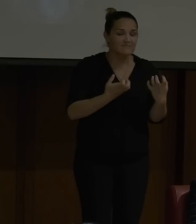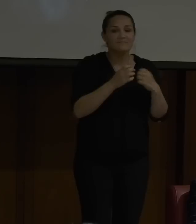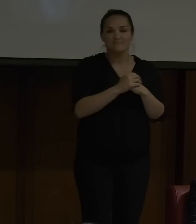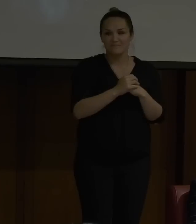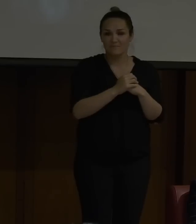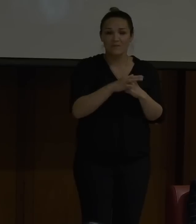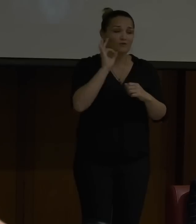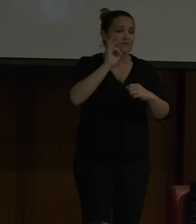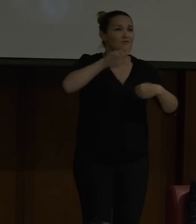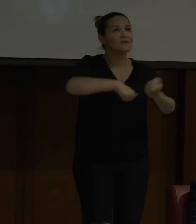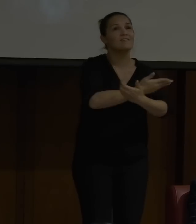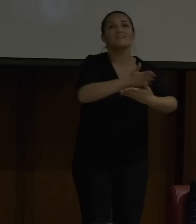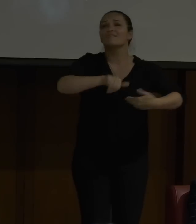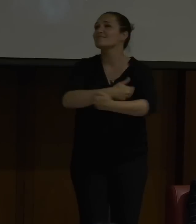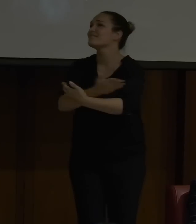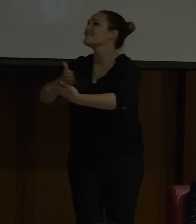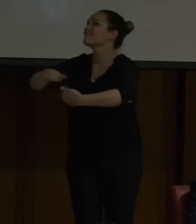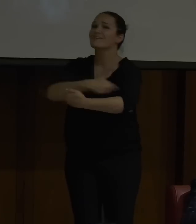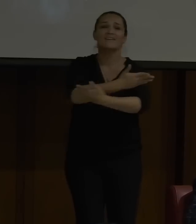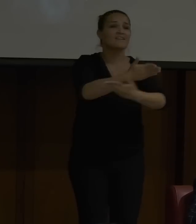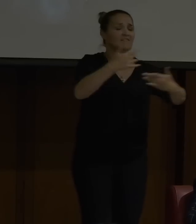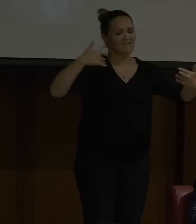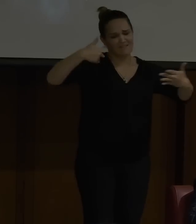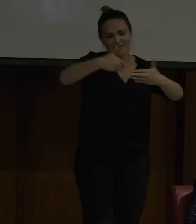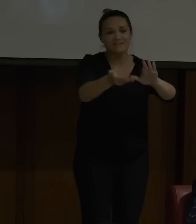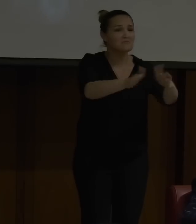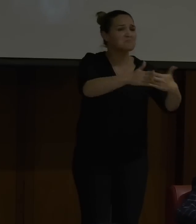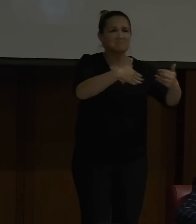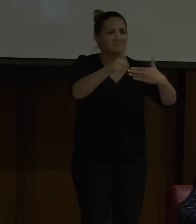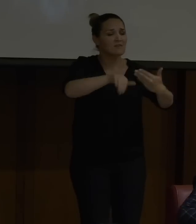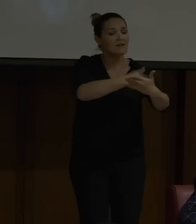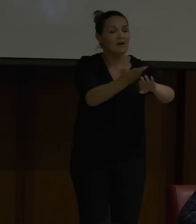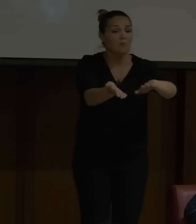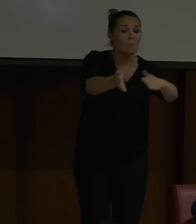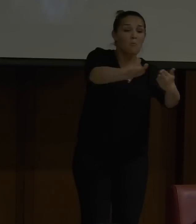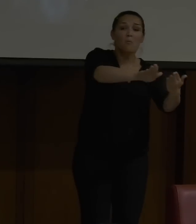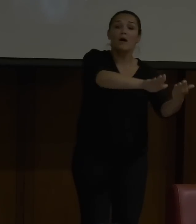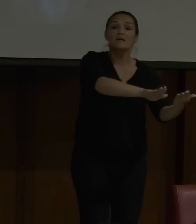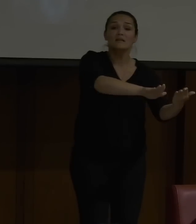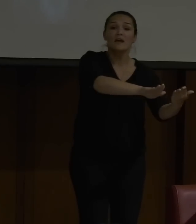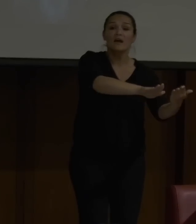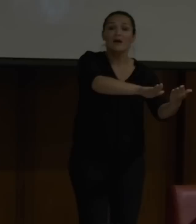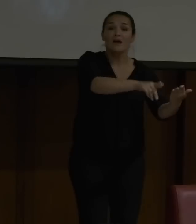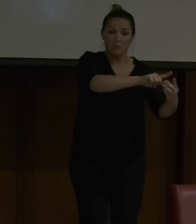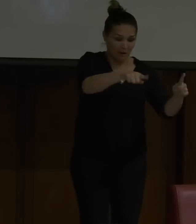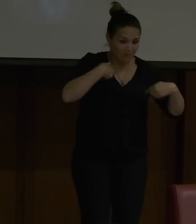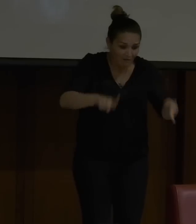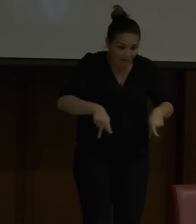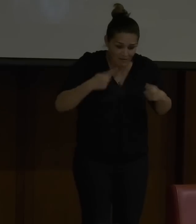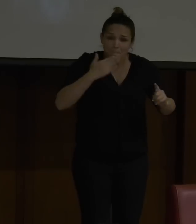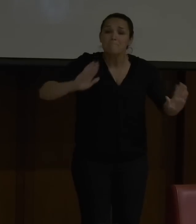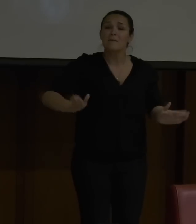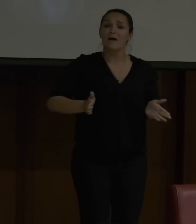Muchas veces cantaría antes que llegue la muerte, pero la muerte no quiere que yo mejore mi vida,